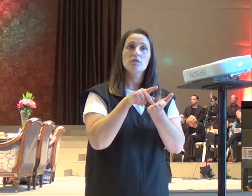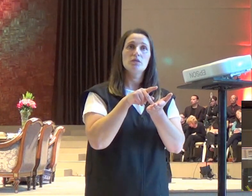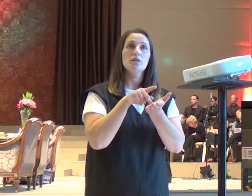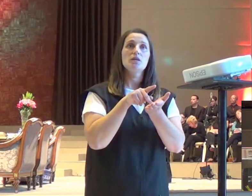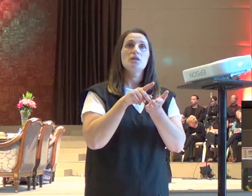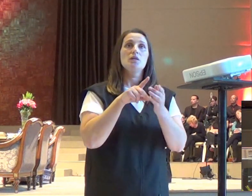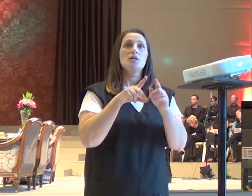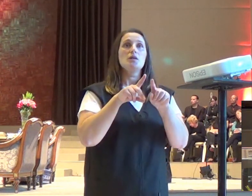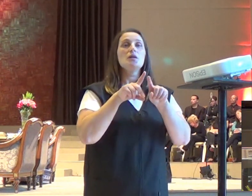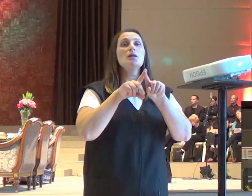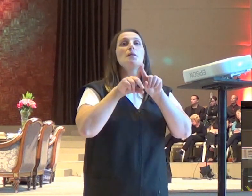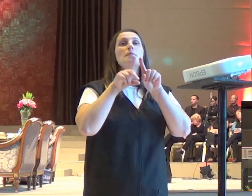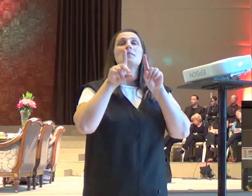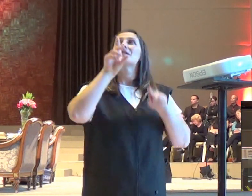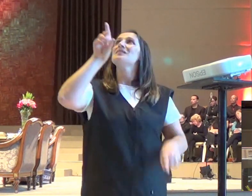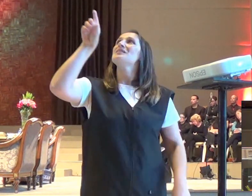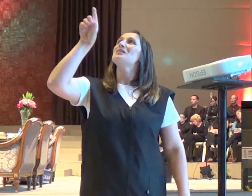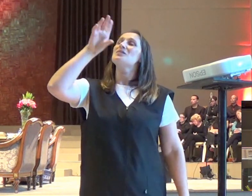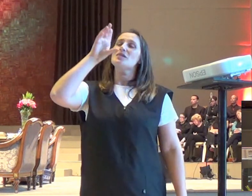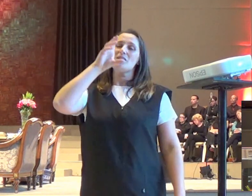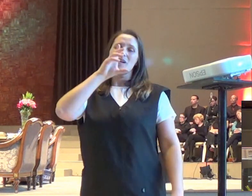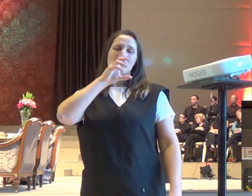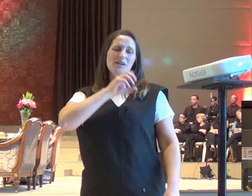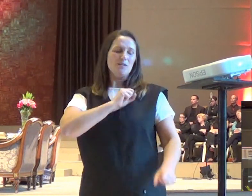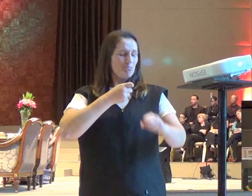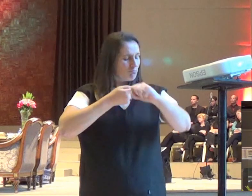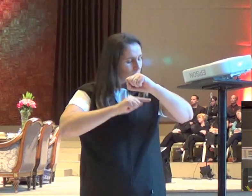mas ele nos ama incondicionalmente,